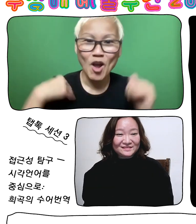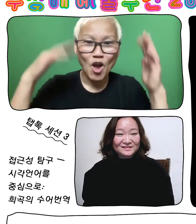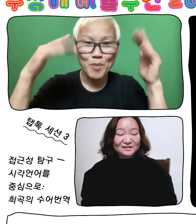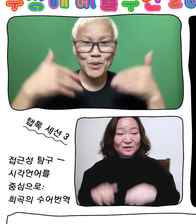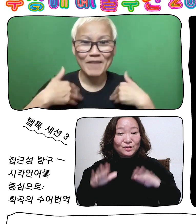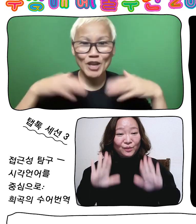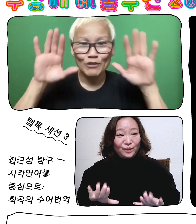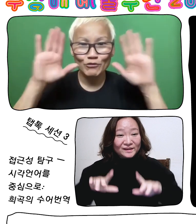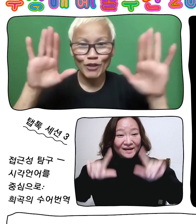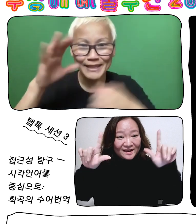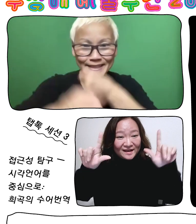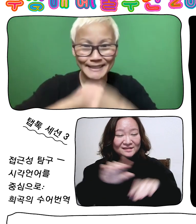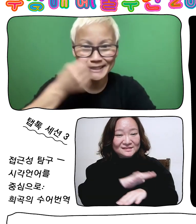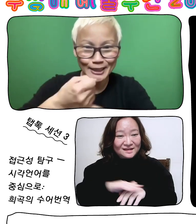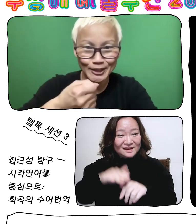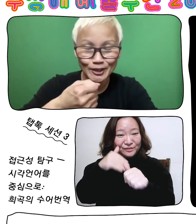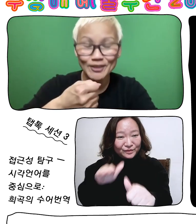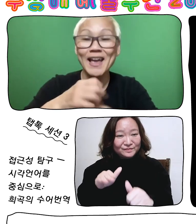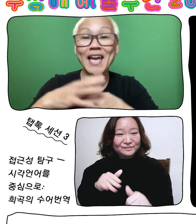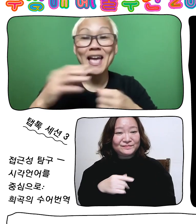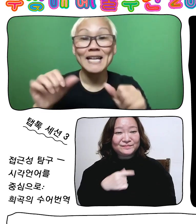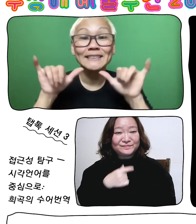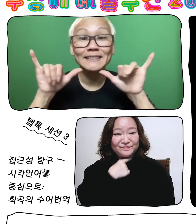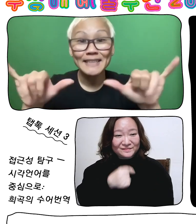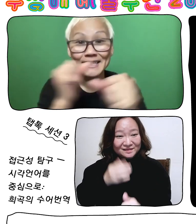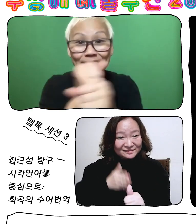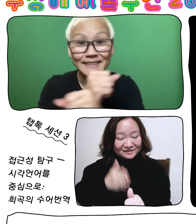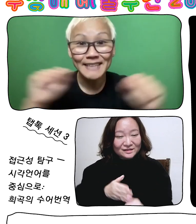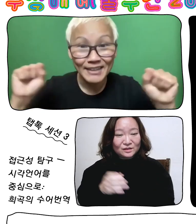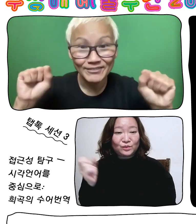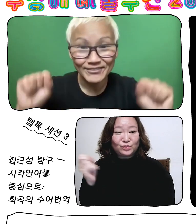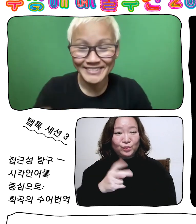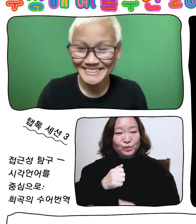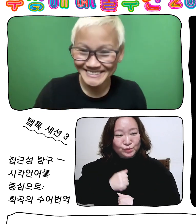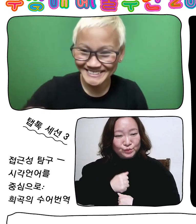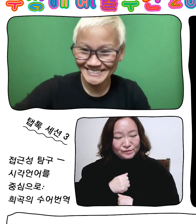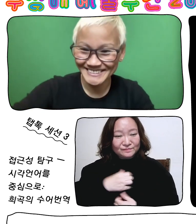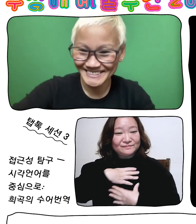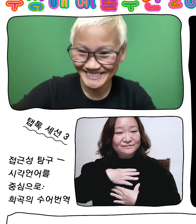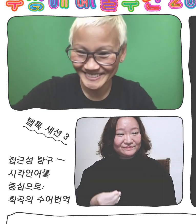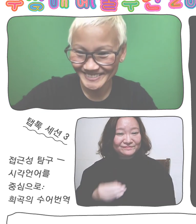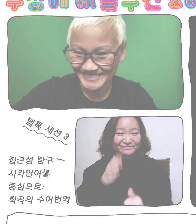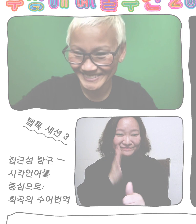오늘 하루 잘 보내시고요. 건강과 평안 기원합니다.